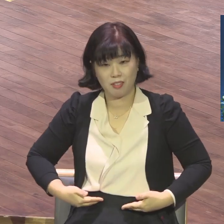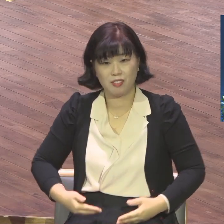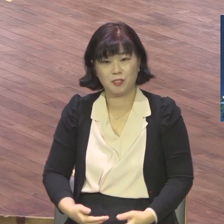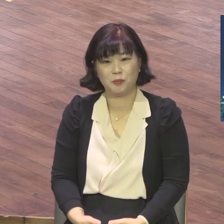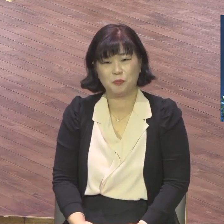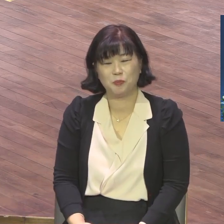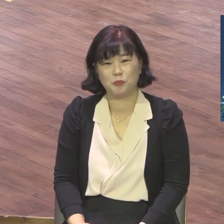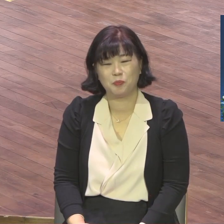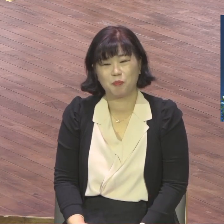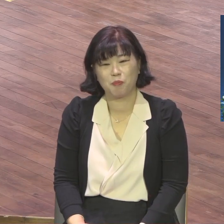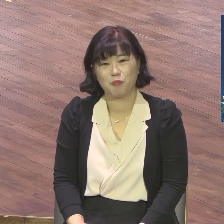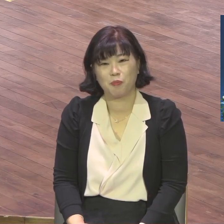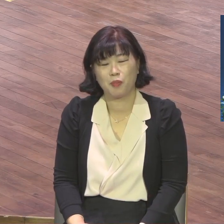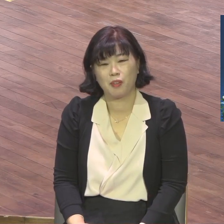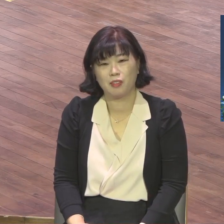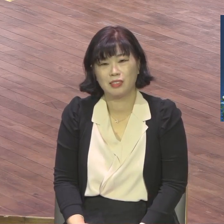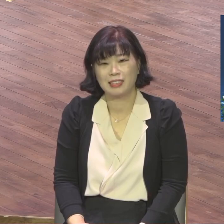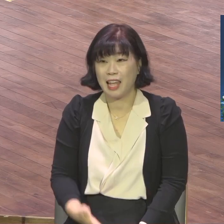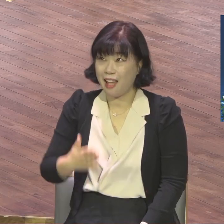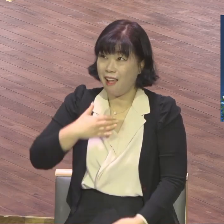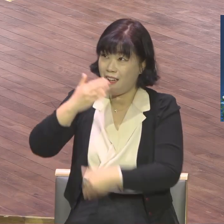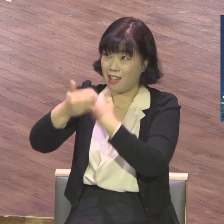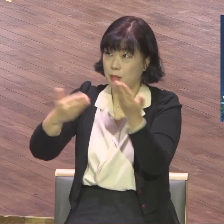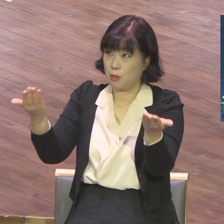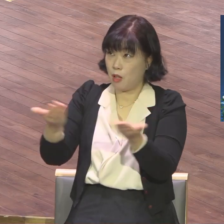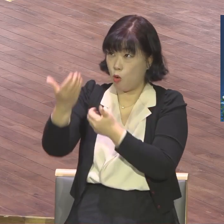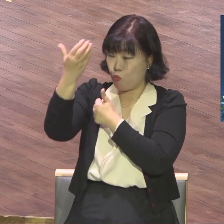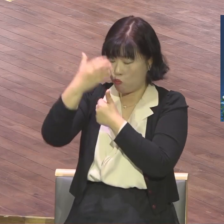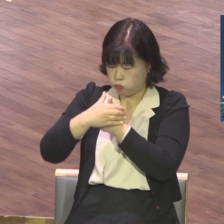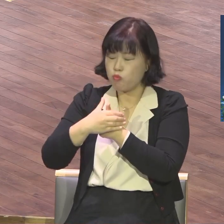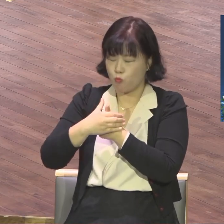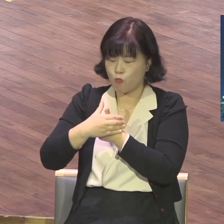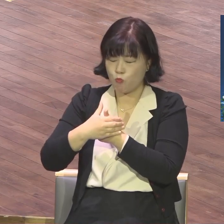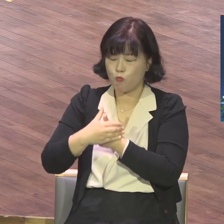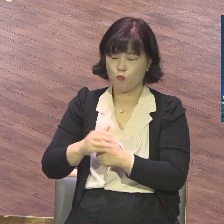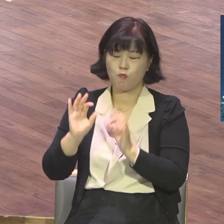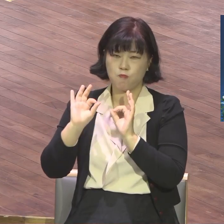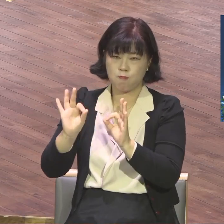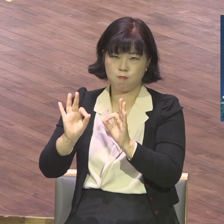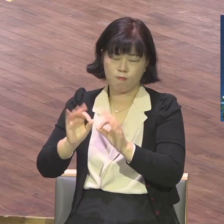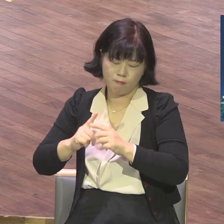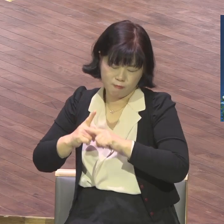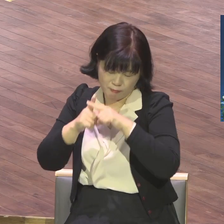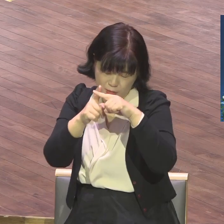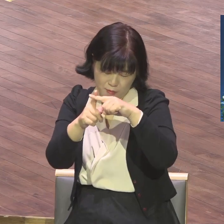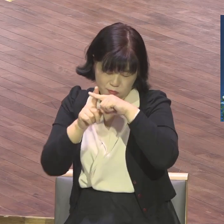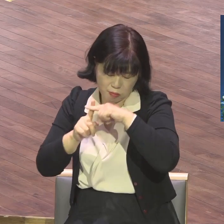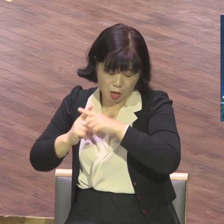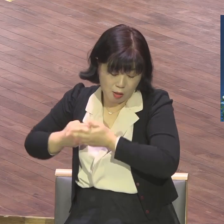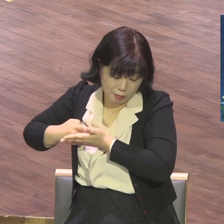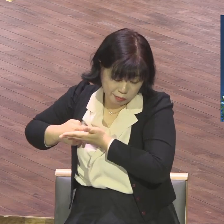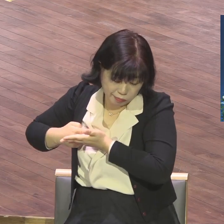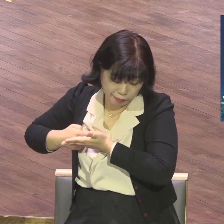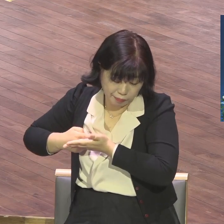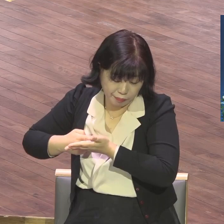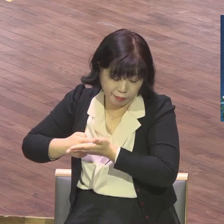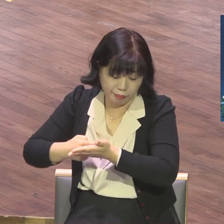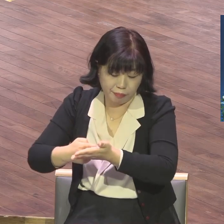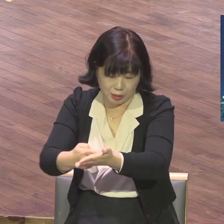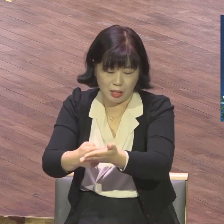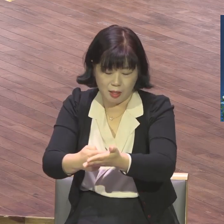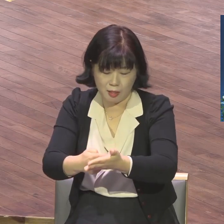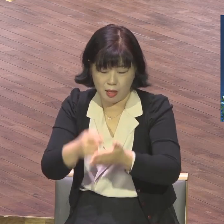하나님께서 우리에게 주신 사명을 다하는 그 순간까지 올인 집중하시기